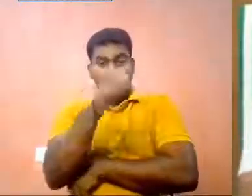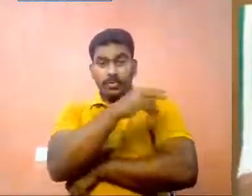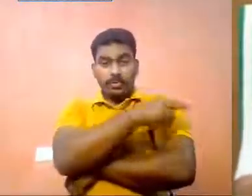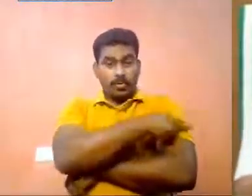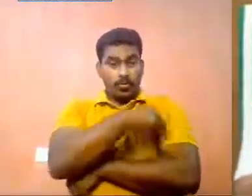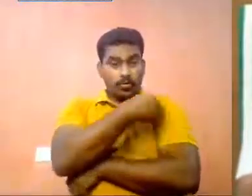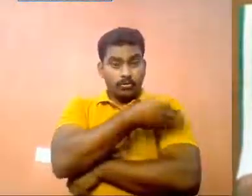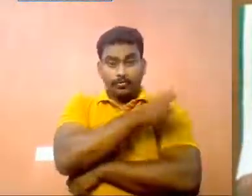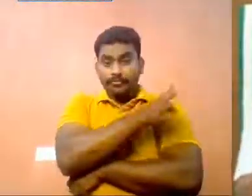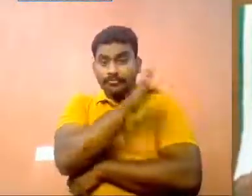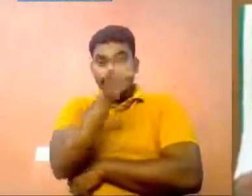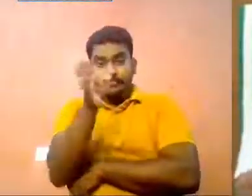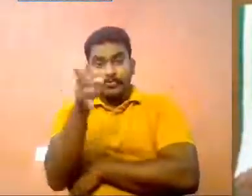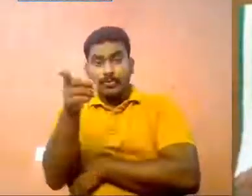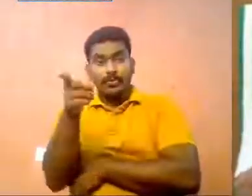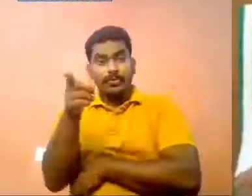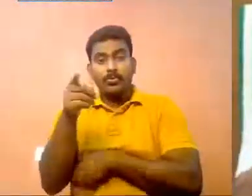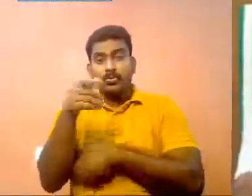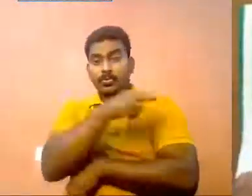തൊട്ടടുത്താണ് എന്തുകൊണ്ട് തന്നെ